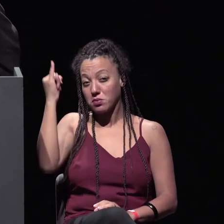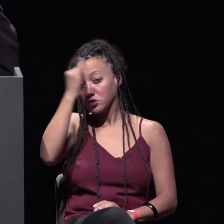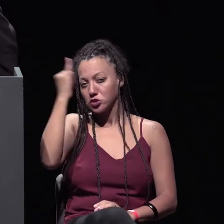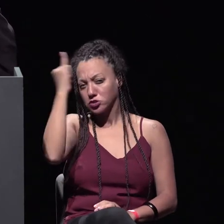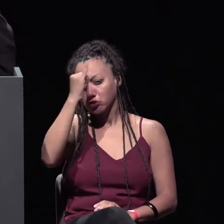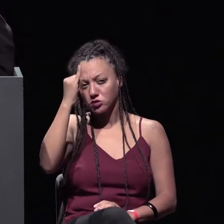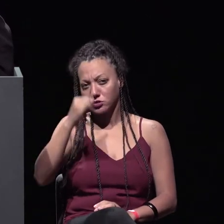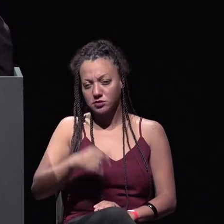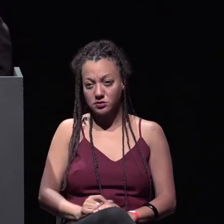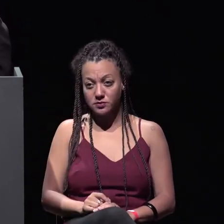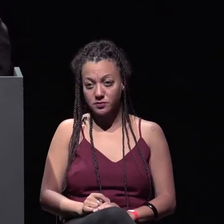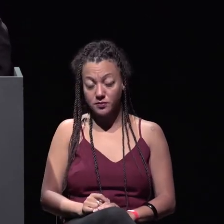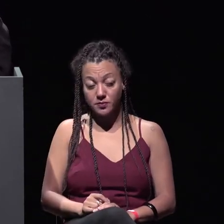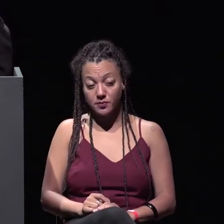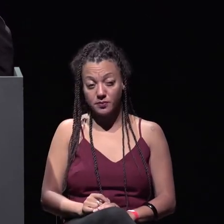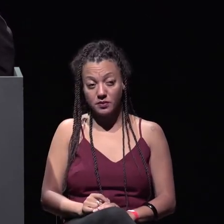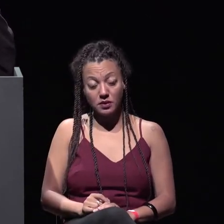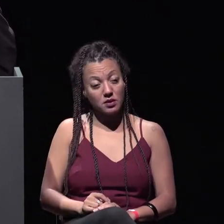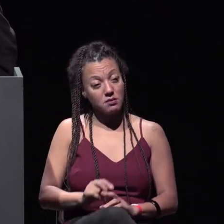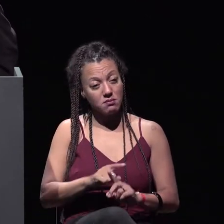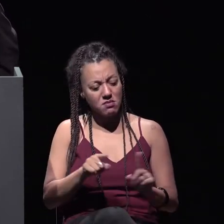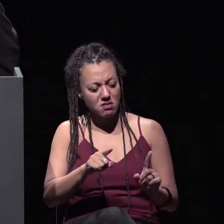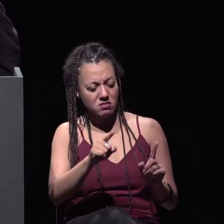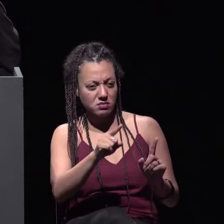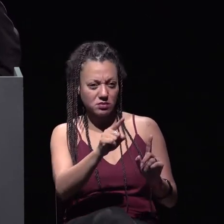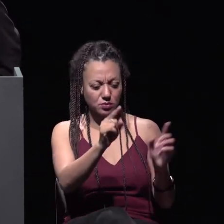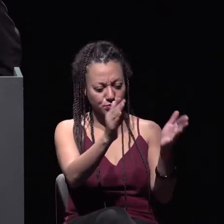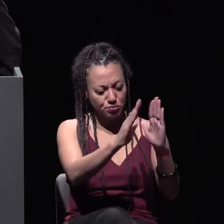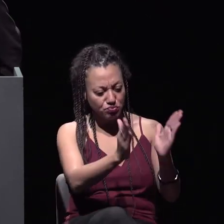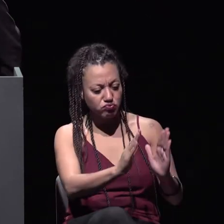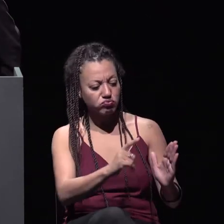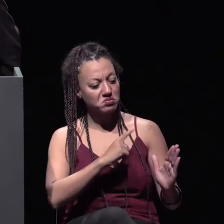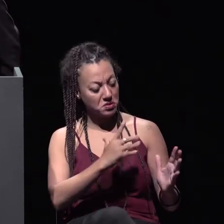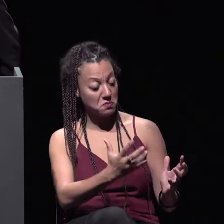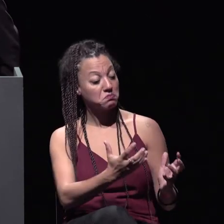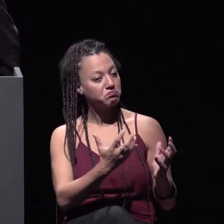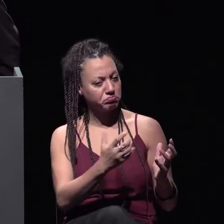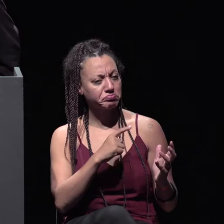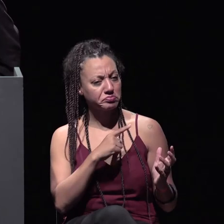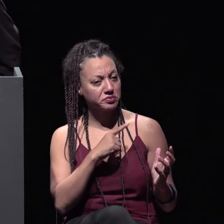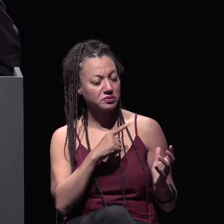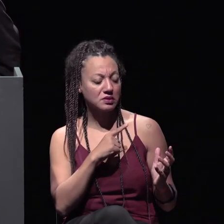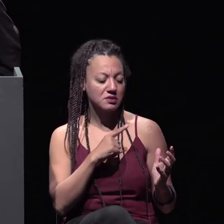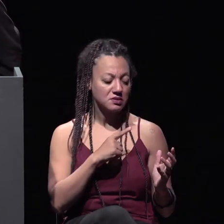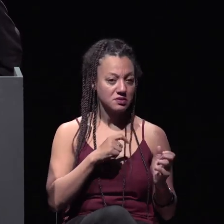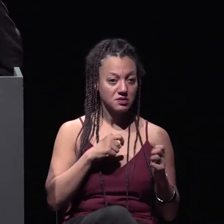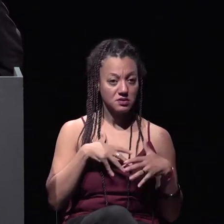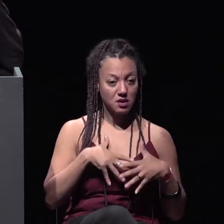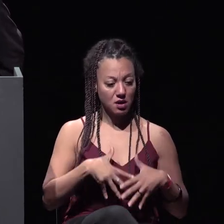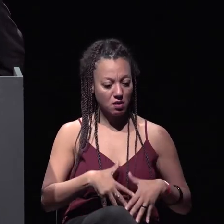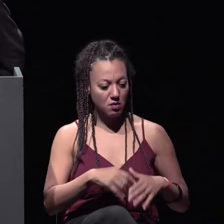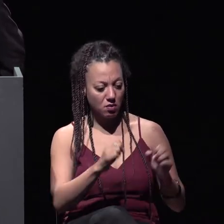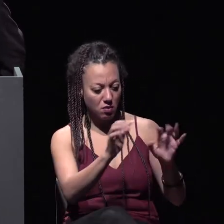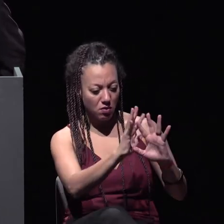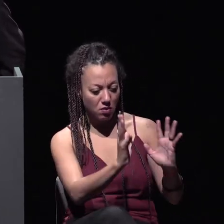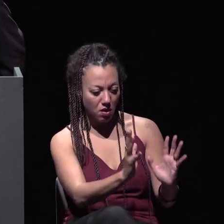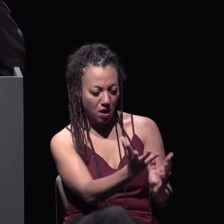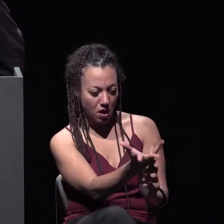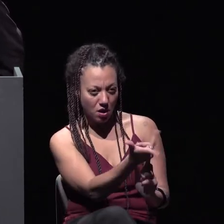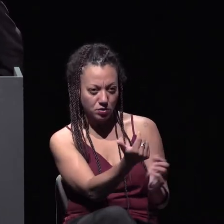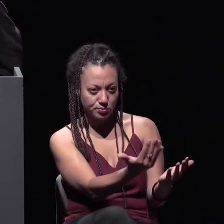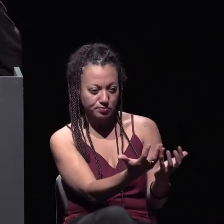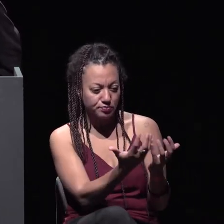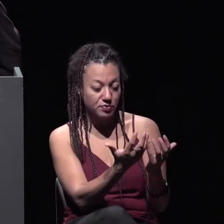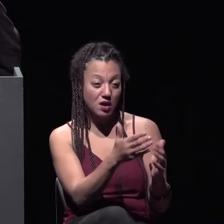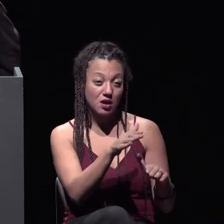todavia as atitudes em geral são características imponentes e majestosas as roupagens dispostas com arte e por